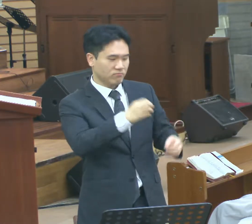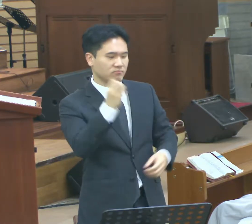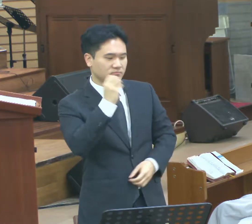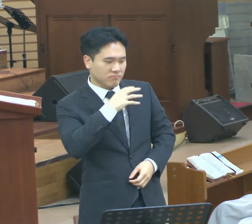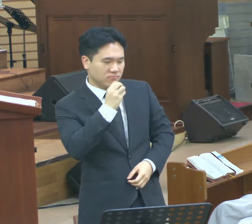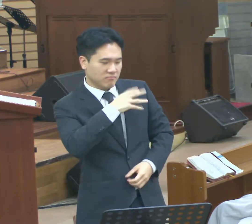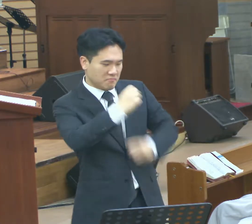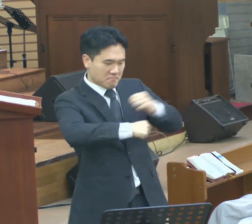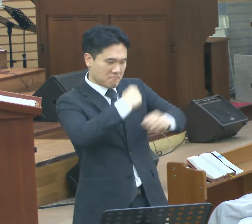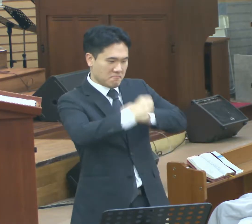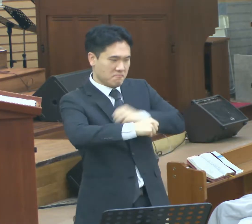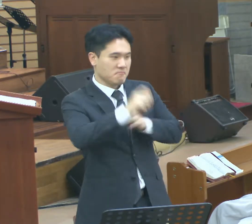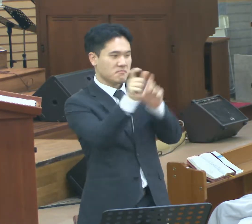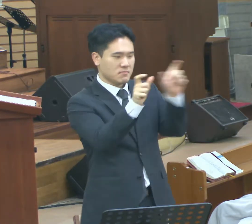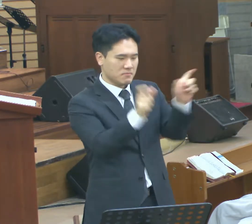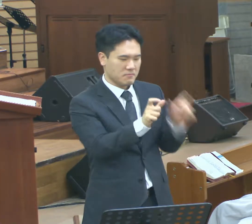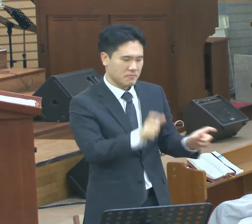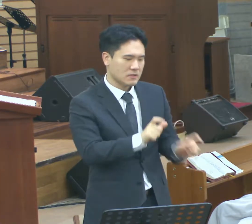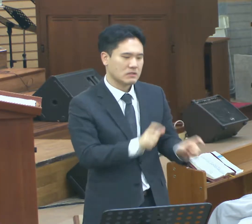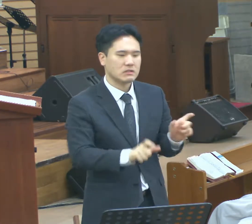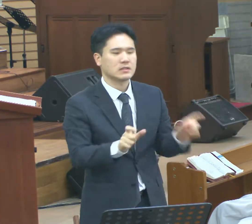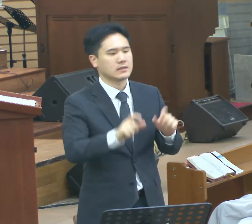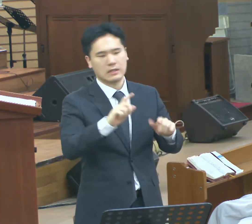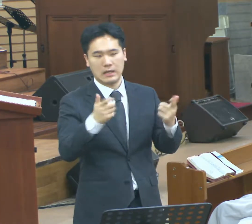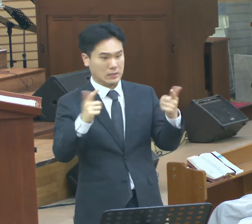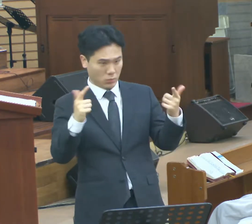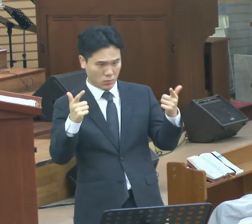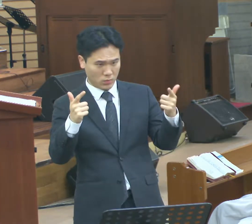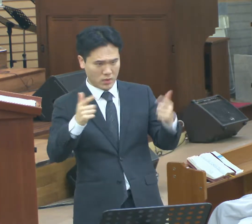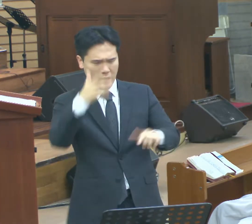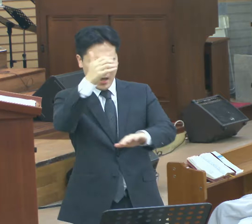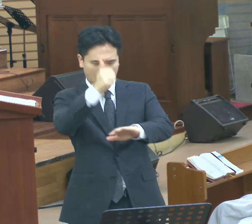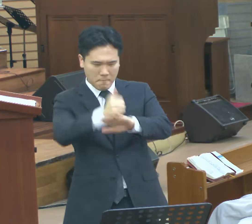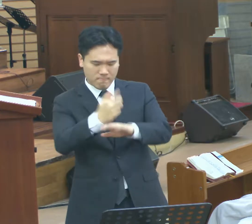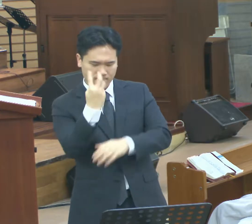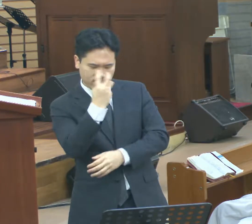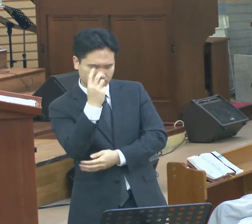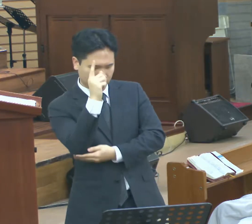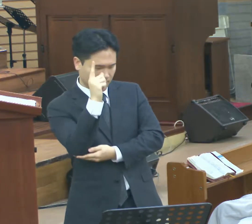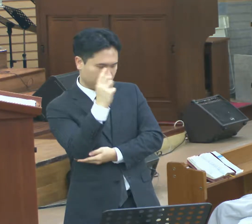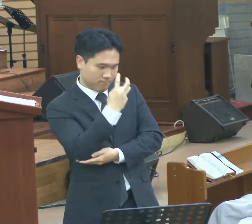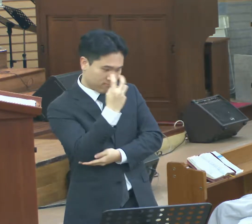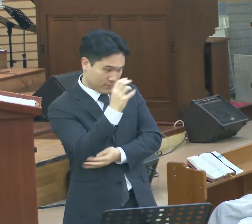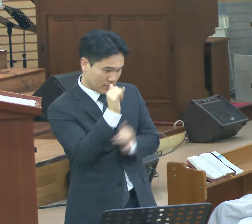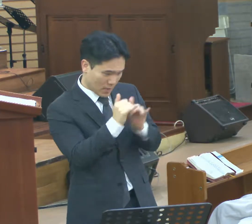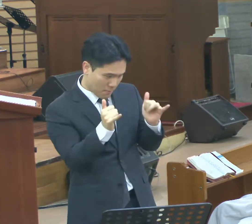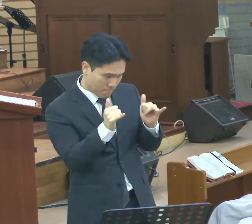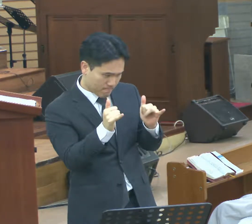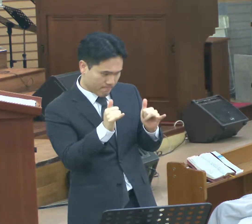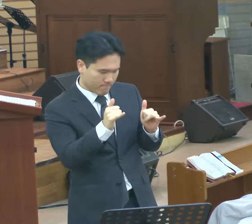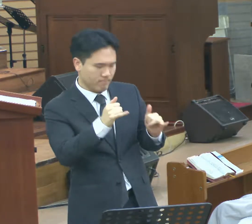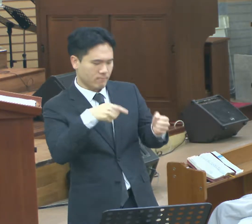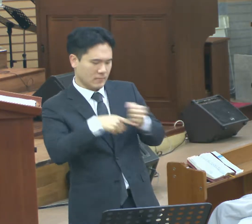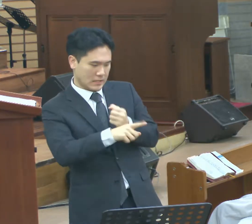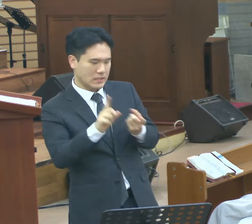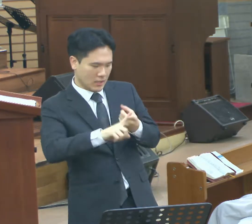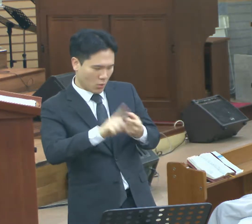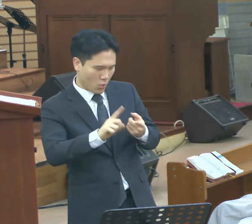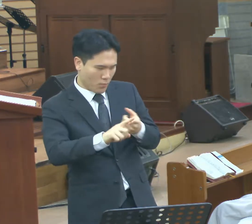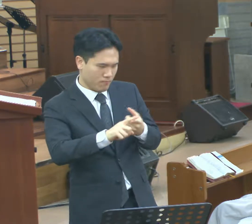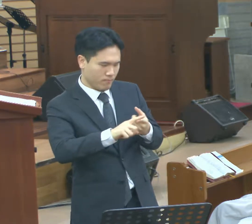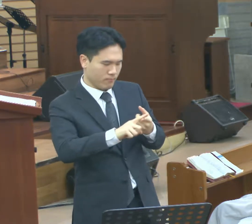흩어서 150개가 묶여진 것이 아니고 최종 배열하는 사람의 의도 속에 통일적인